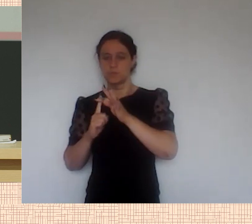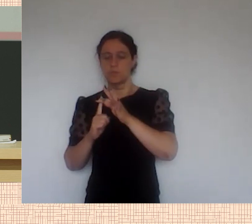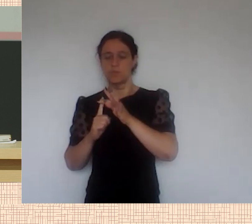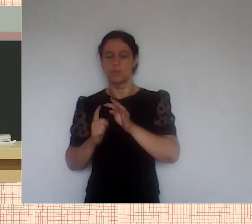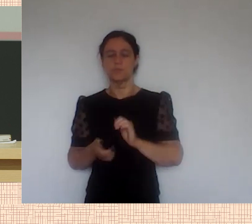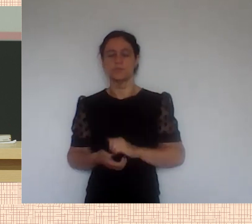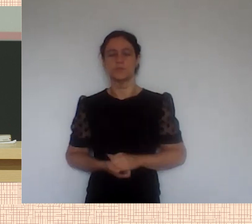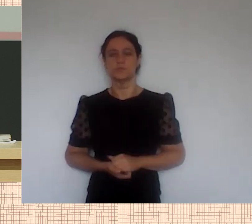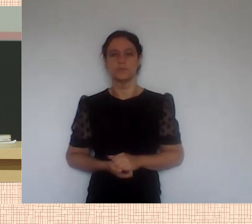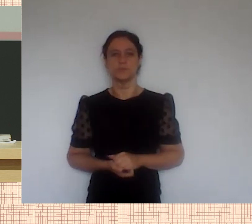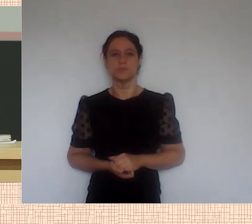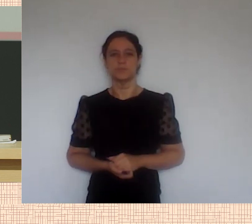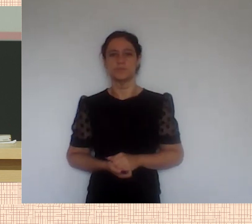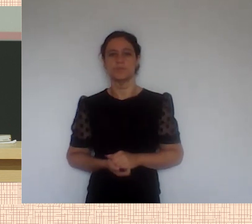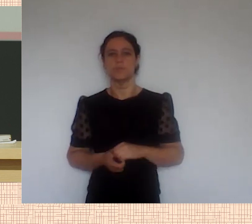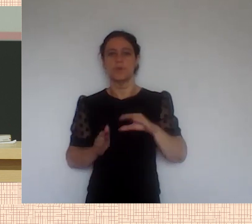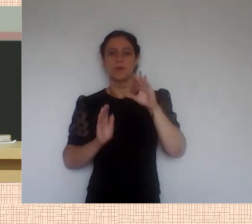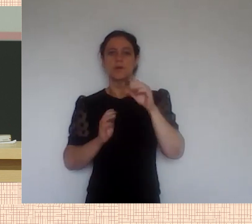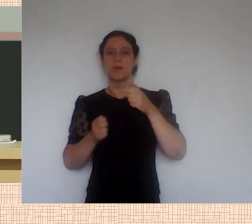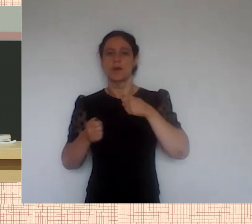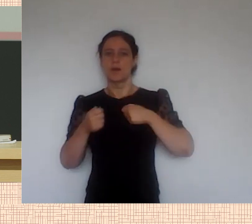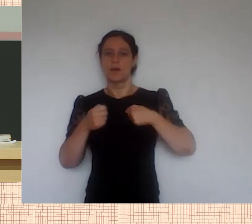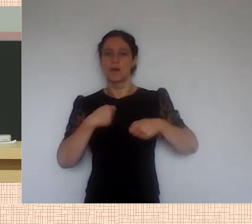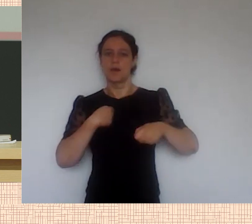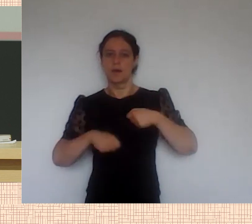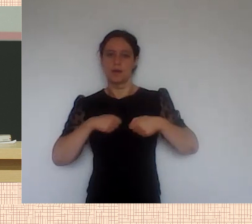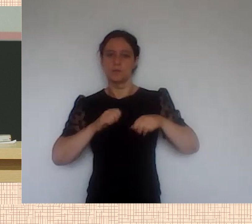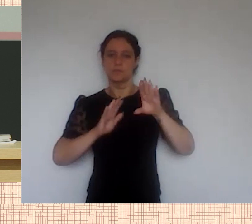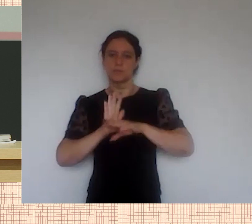17, Atos, versículo 14 e 15, olha aqui.